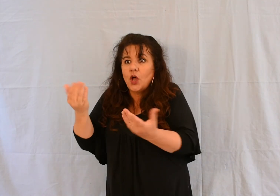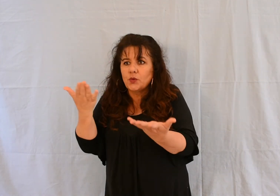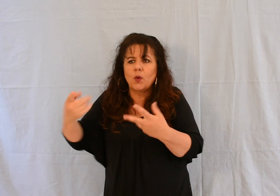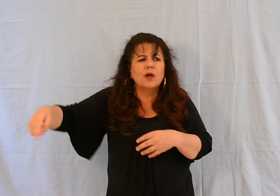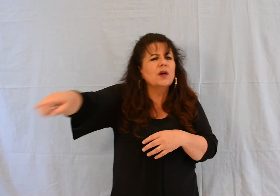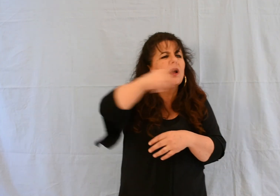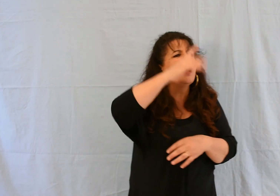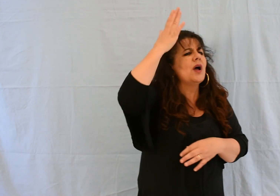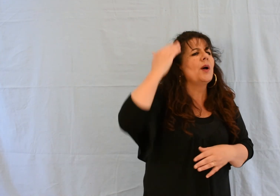premier testament.